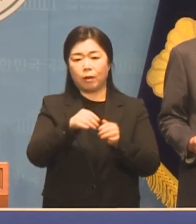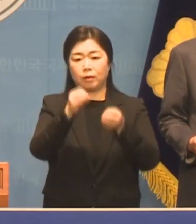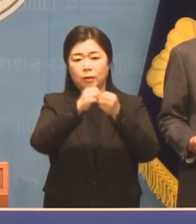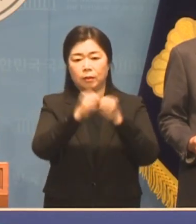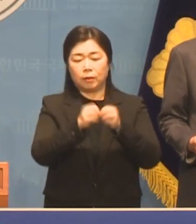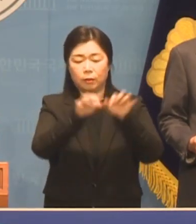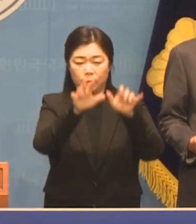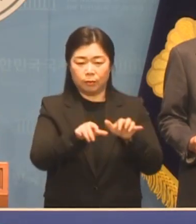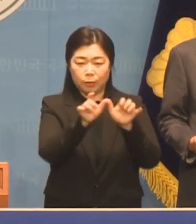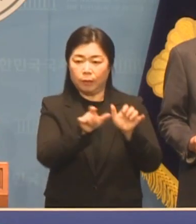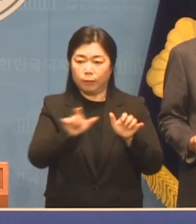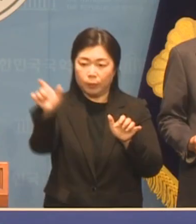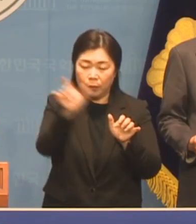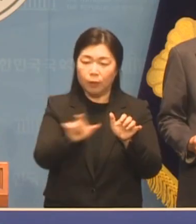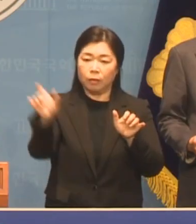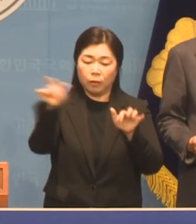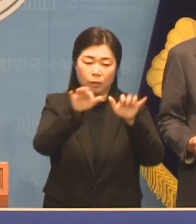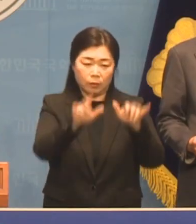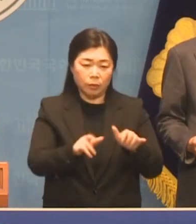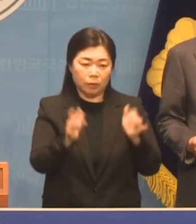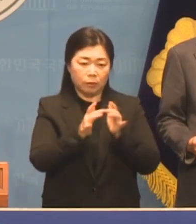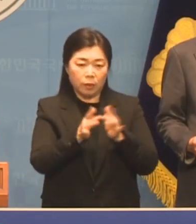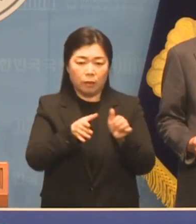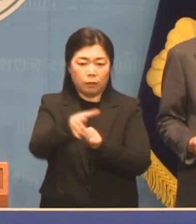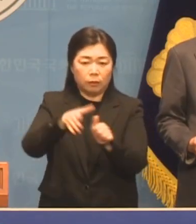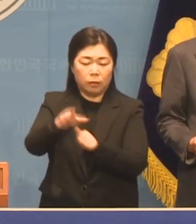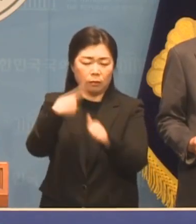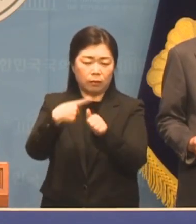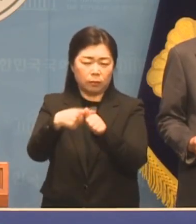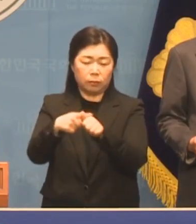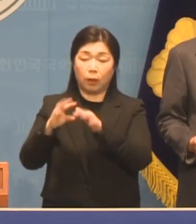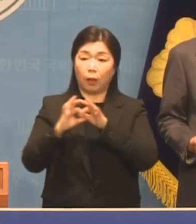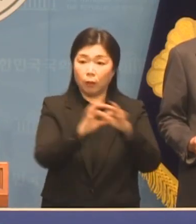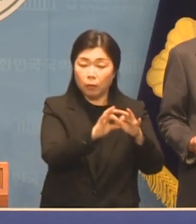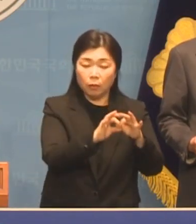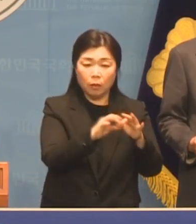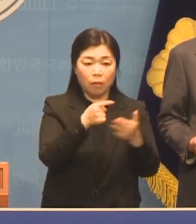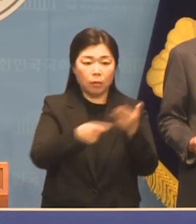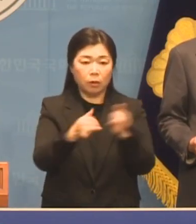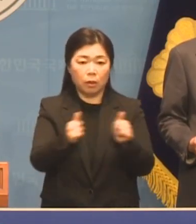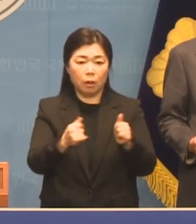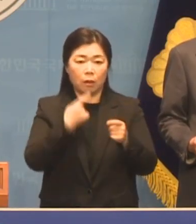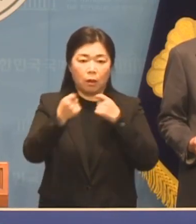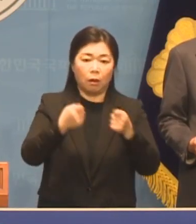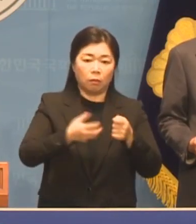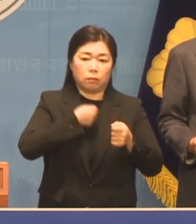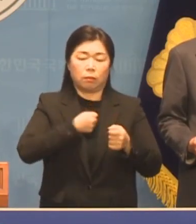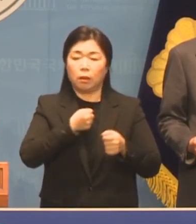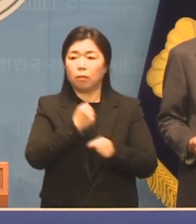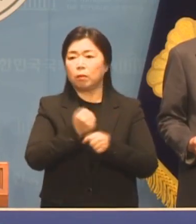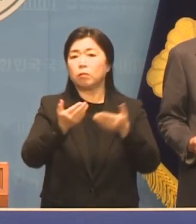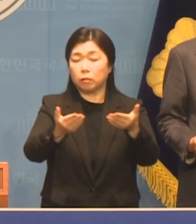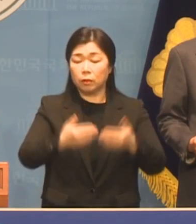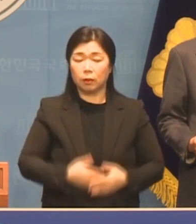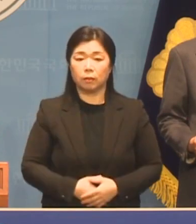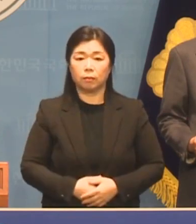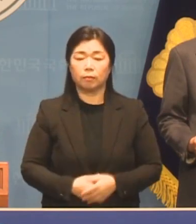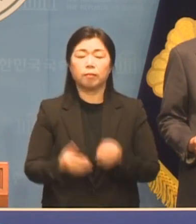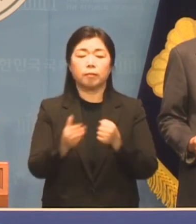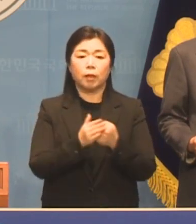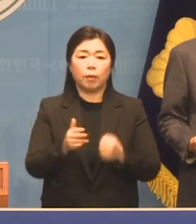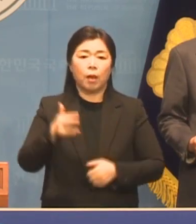지속적으로 유포해 피해자들을 선동하고 있습니다. 우리 장애인 노동조합 총연맹과